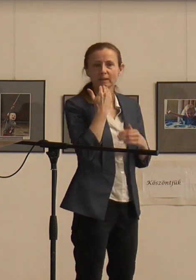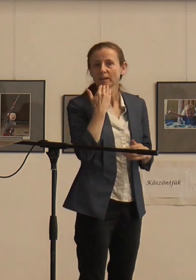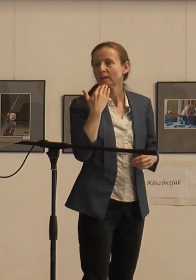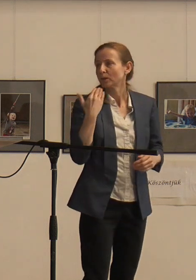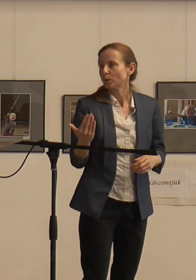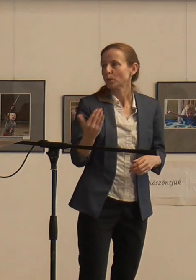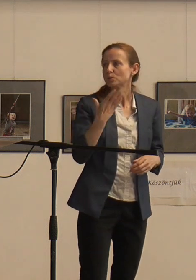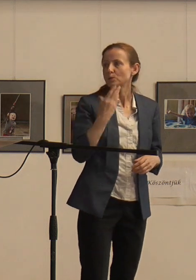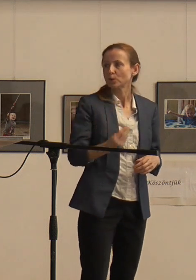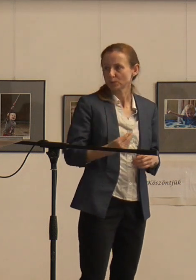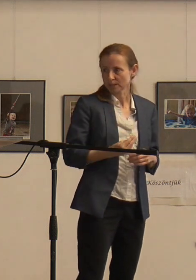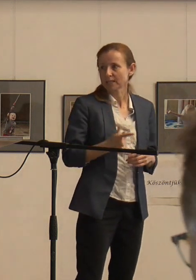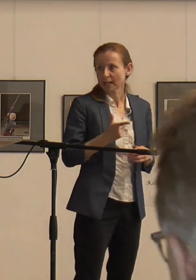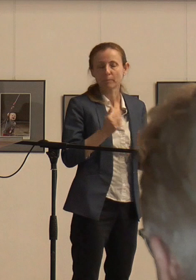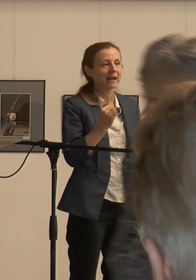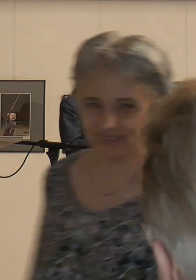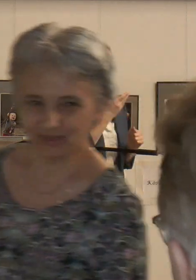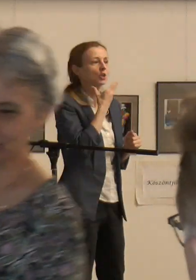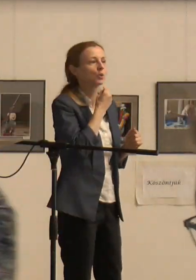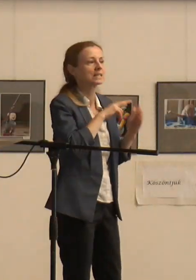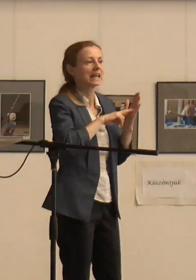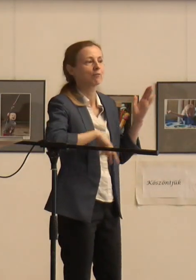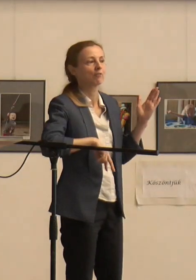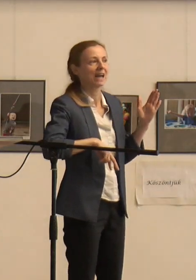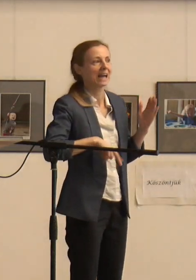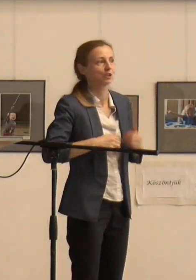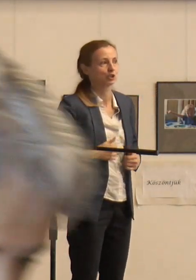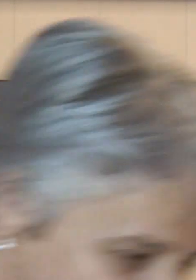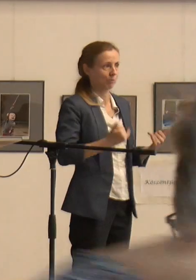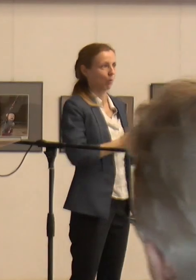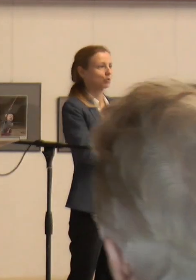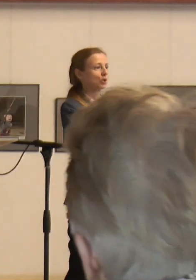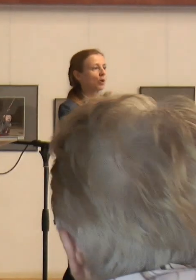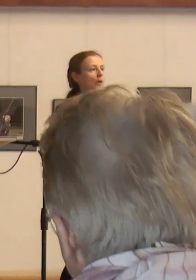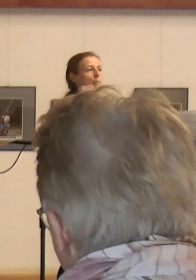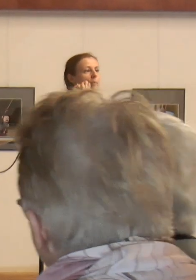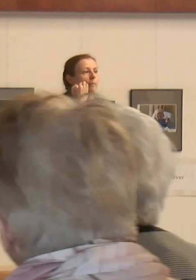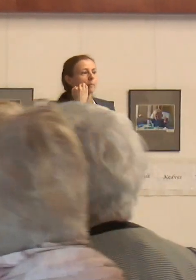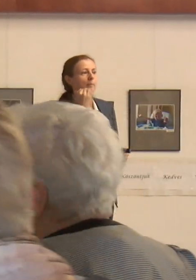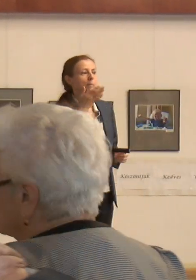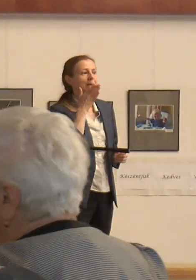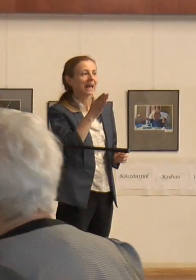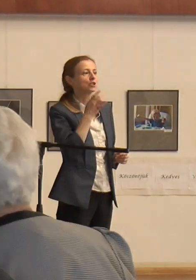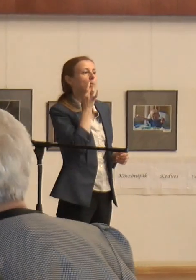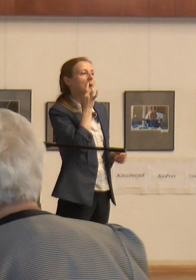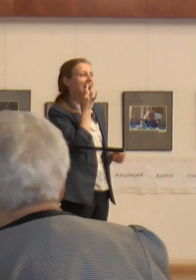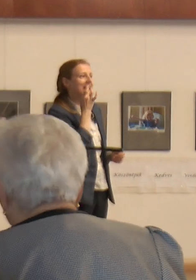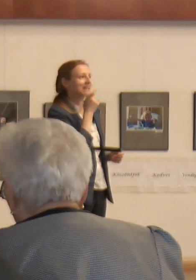Köszönjük szépen! Nagyon szép vers hozzád is. És akkor következik Mikes